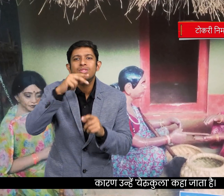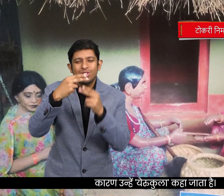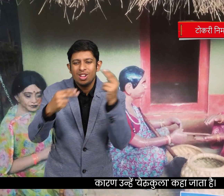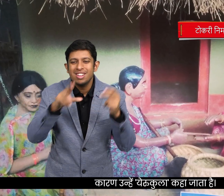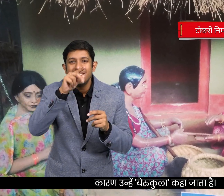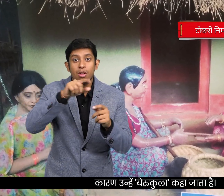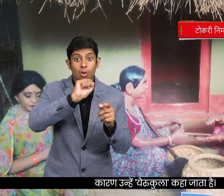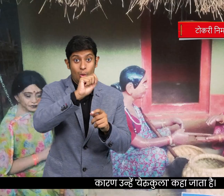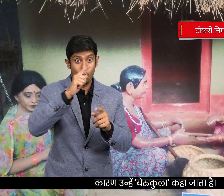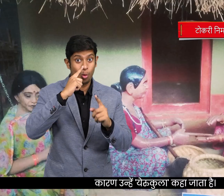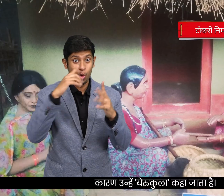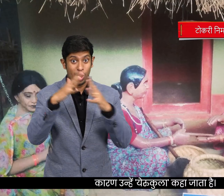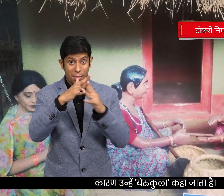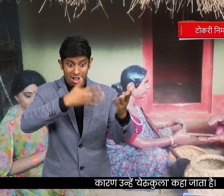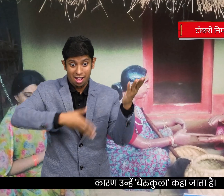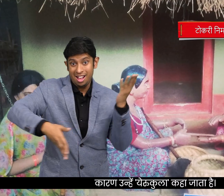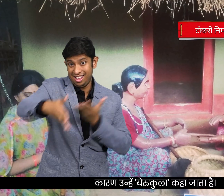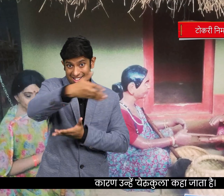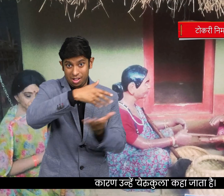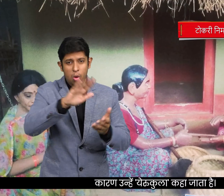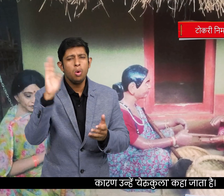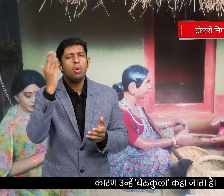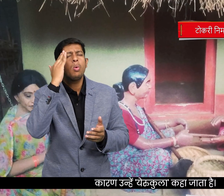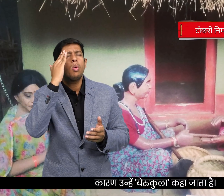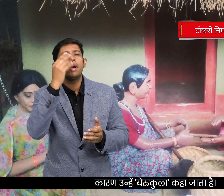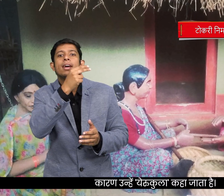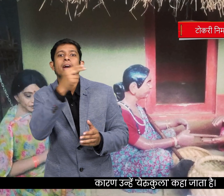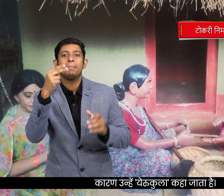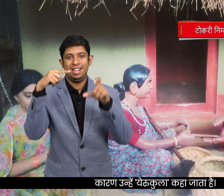कारण उन्हें येरुकुला कहा जाता है।